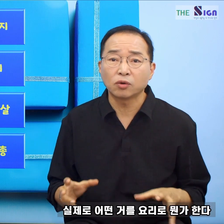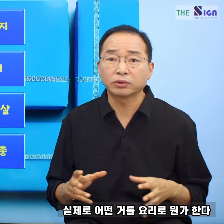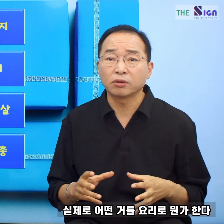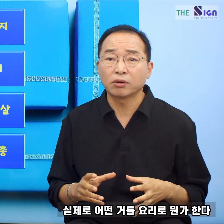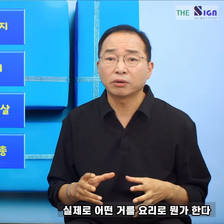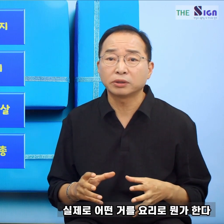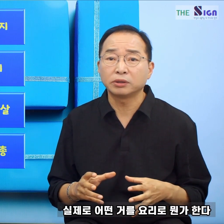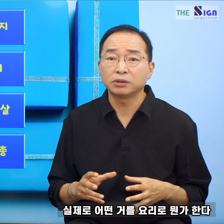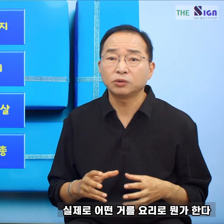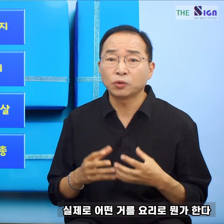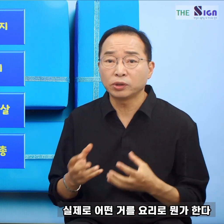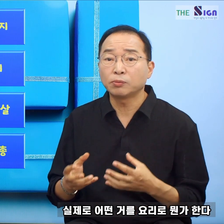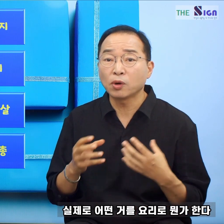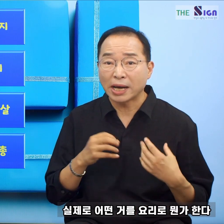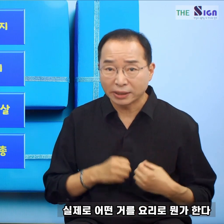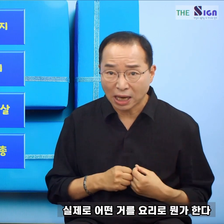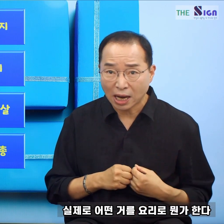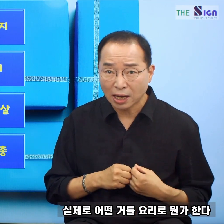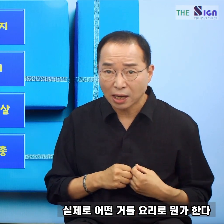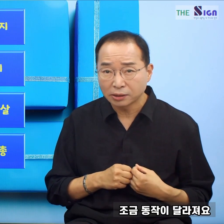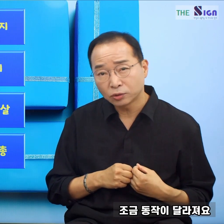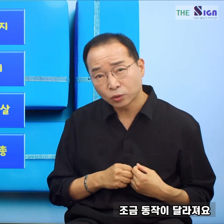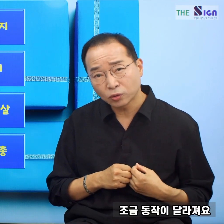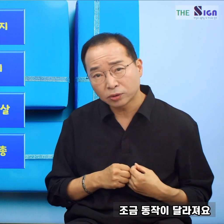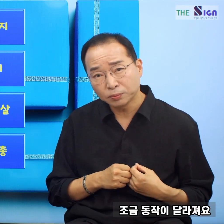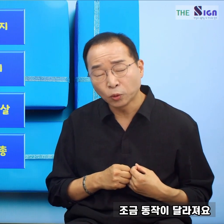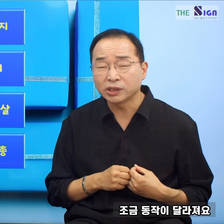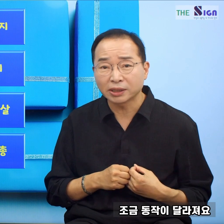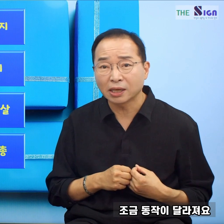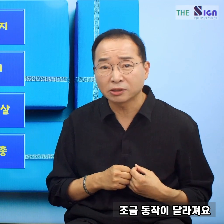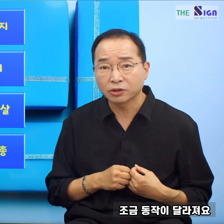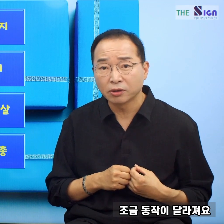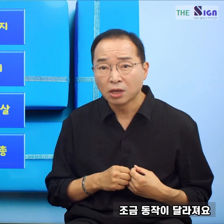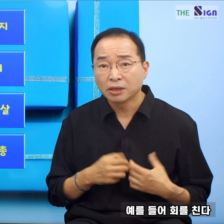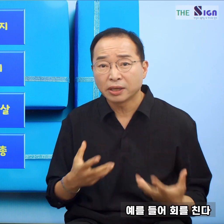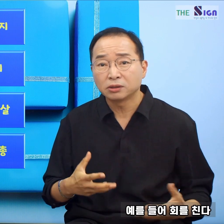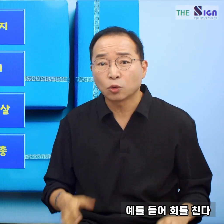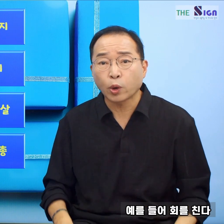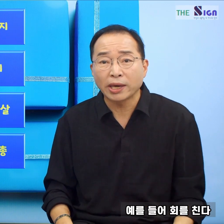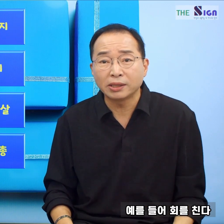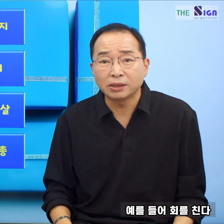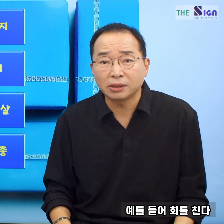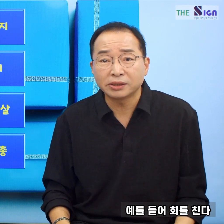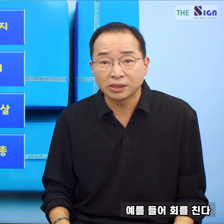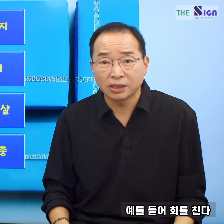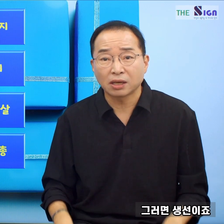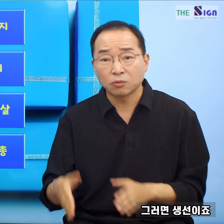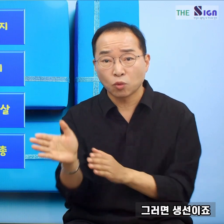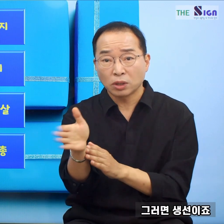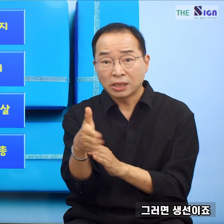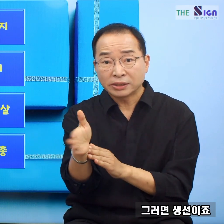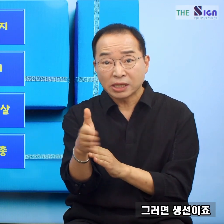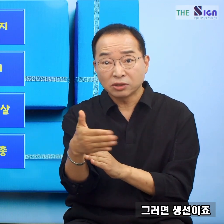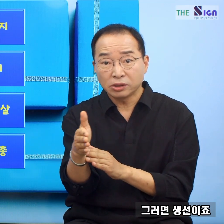어떤 거를 요리로 뭔가 한다 할 때 조금 동작이 달라져요. 예를 들어 회를 친다 그러면 생선이죠.